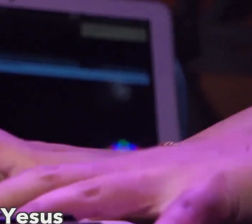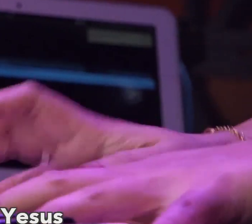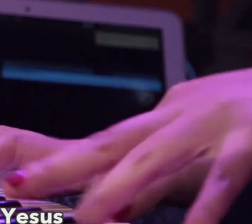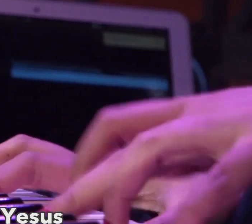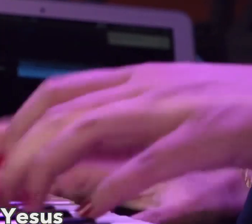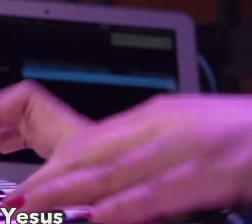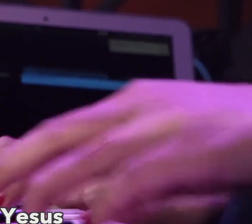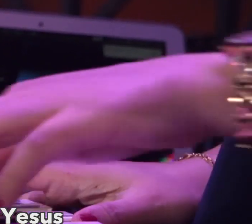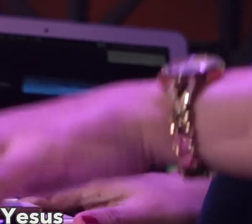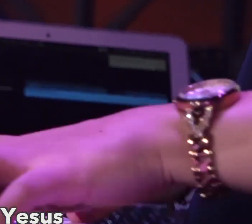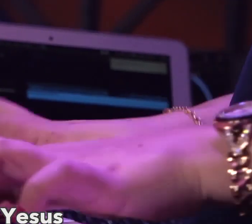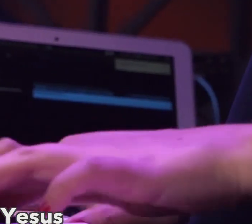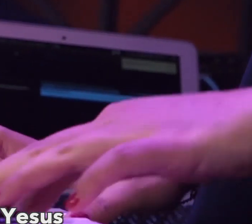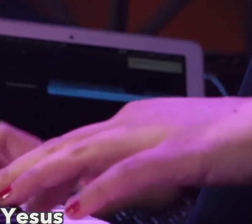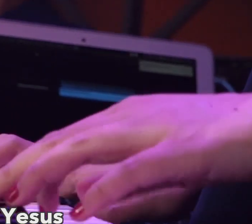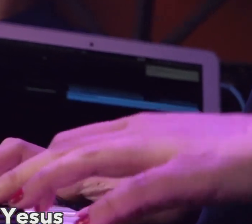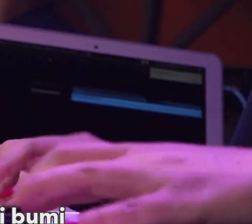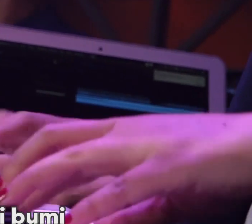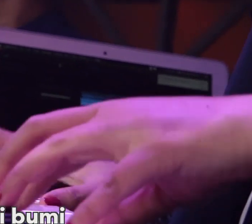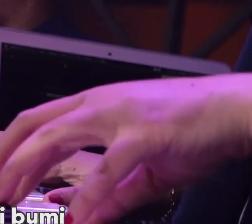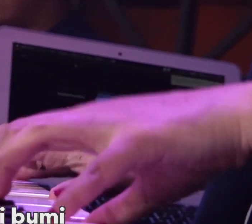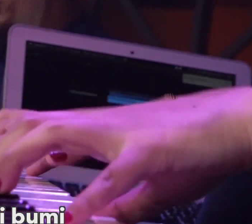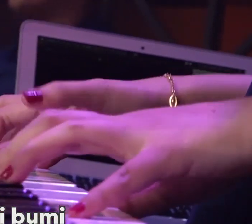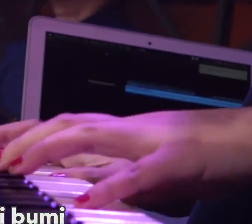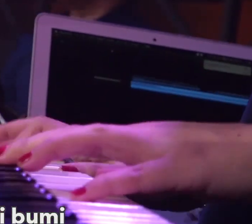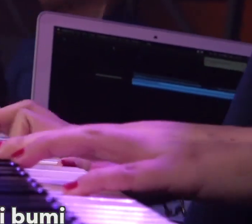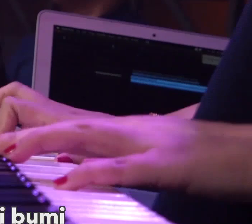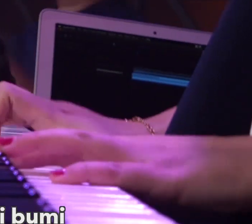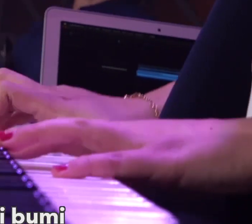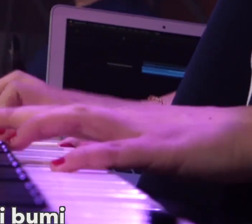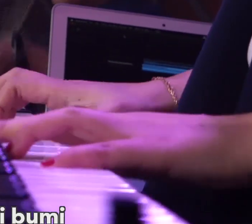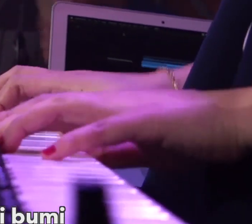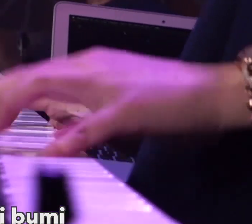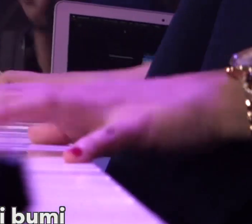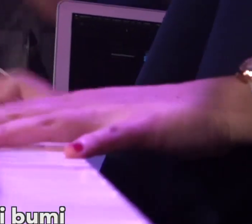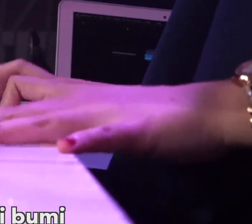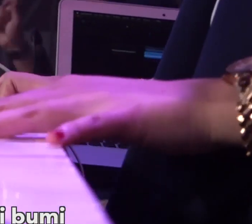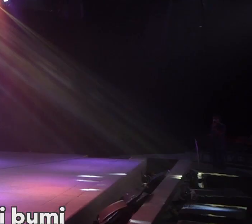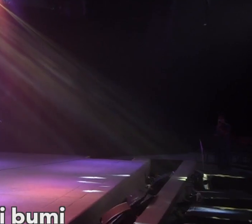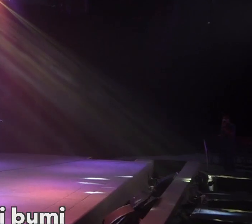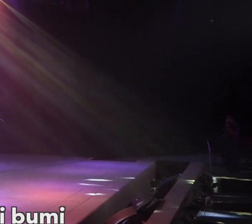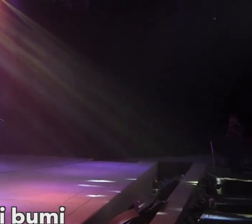Kami sembah Engkau, Yesus. Sejauh